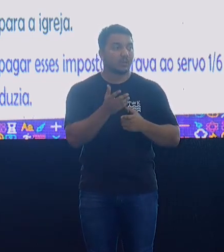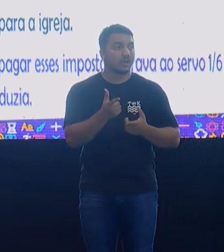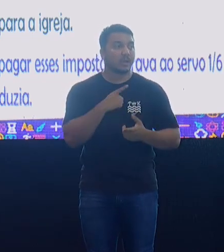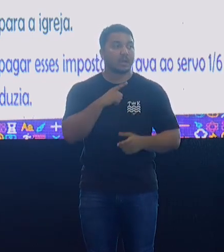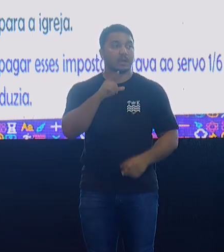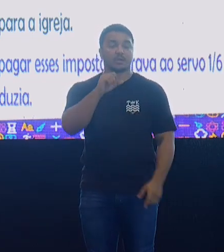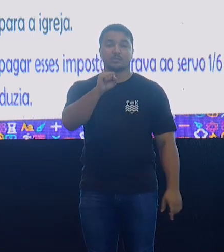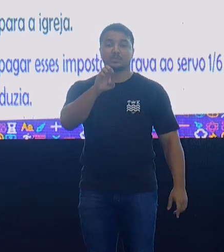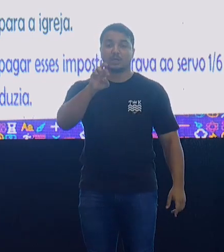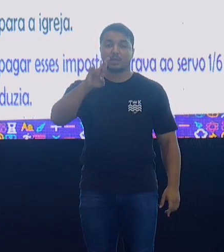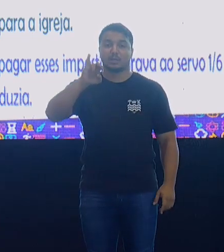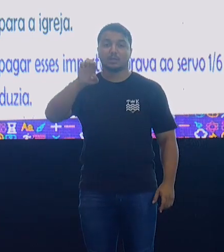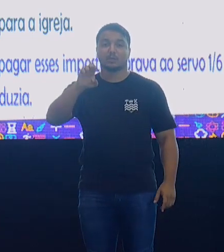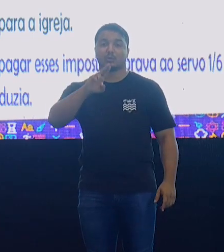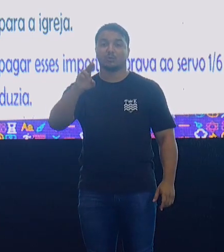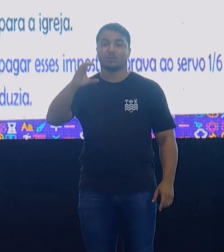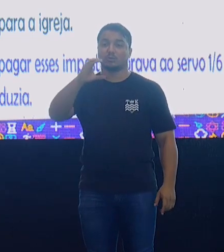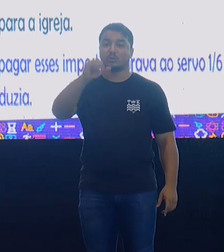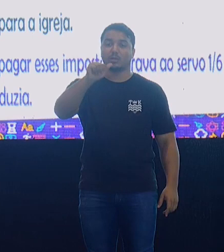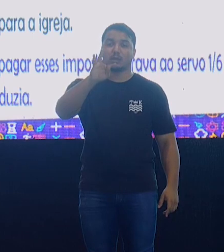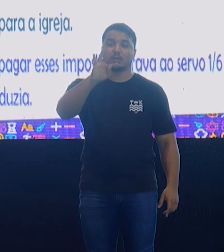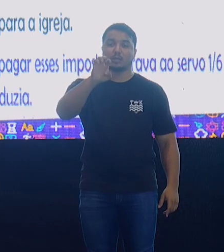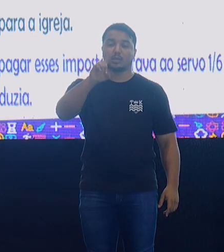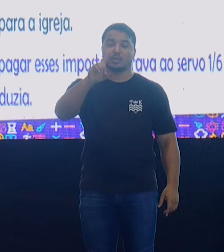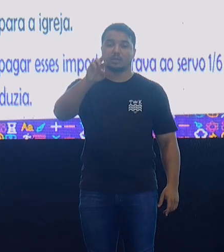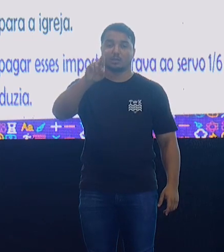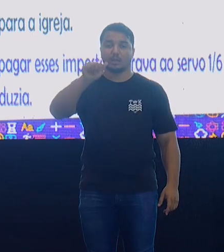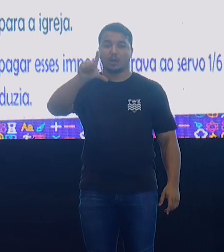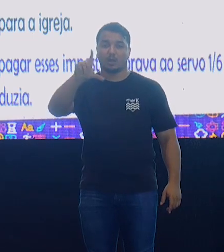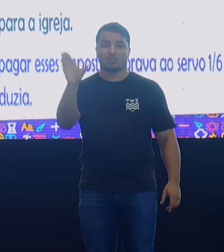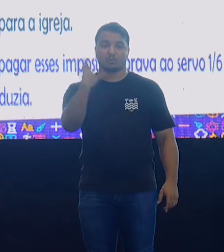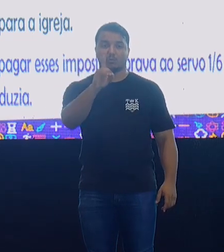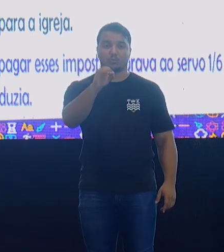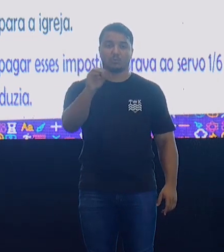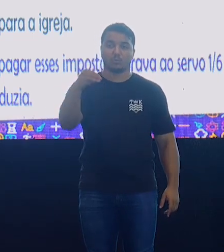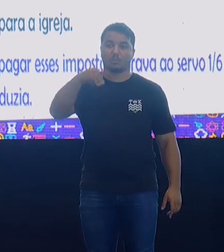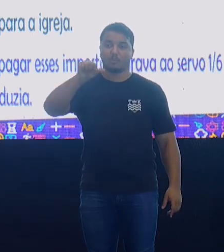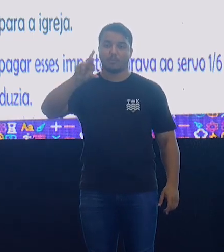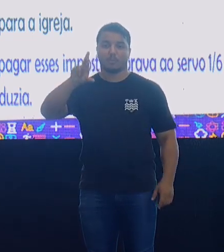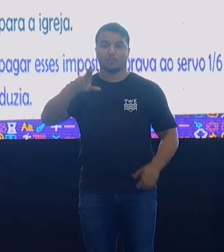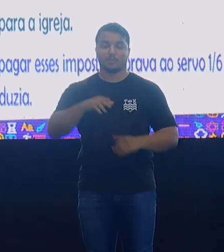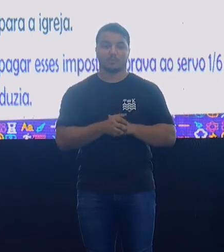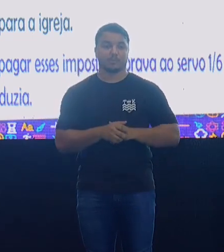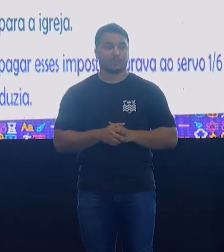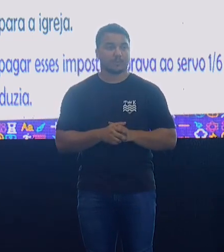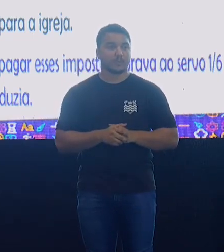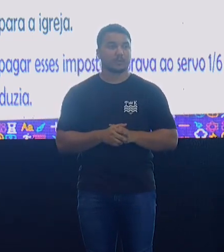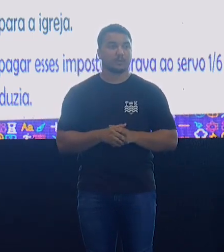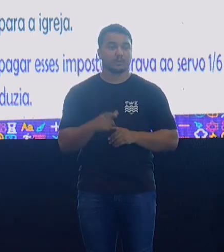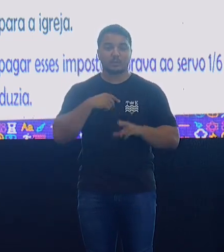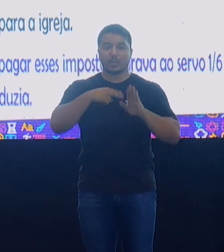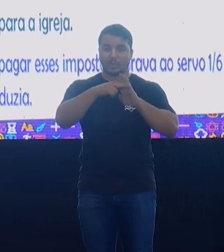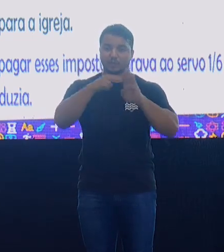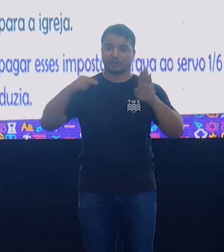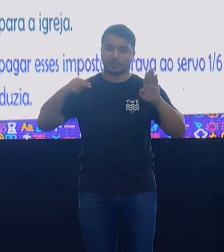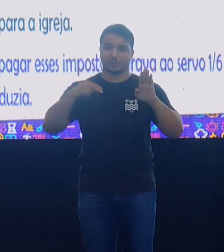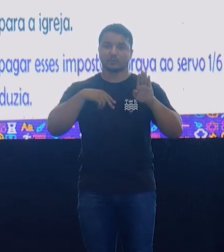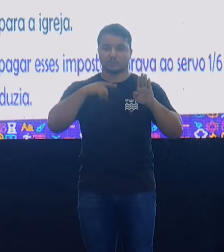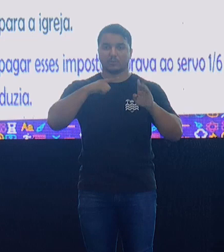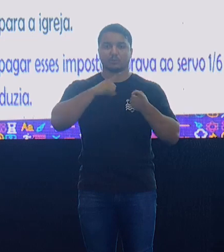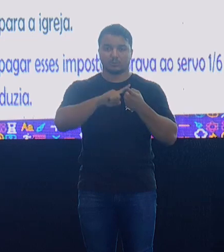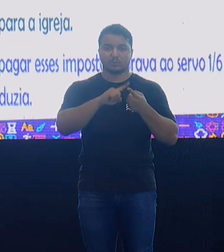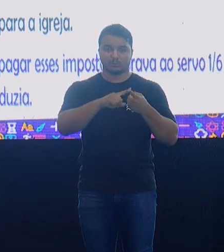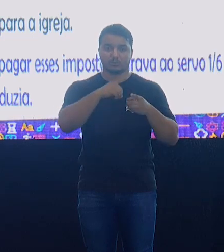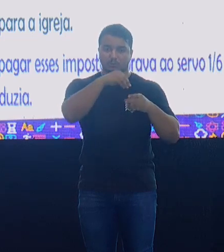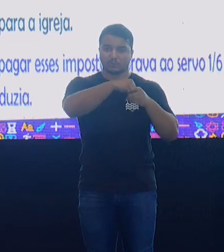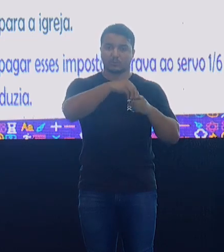É um seriadozinho chamado Catedral do Mar. Anota. Catedral do Mar. Quem tem Netflix, está na